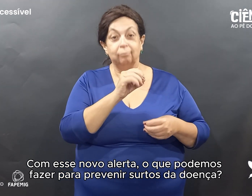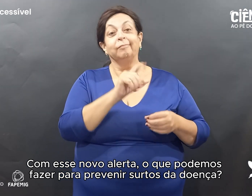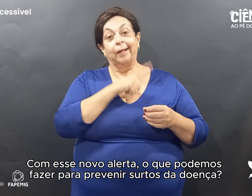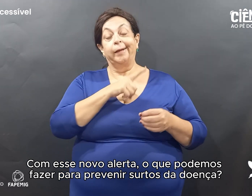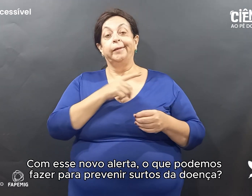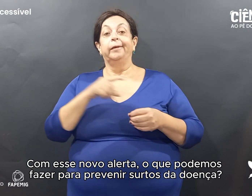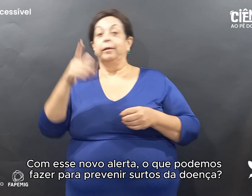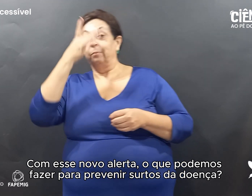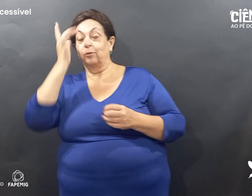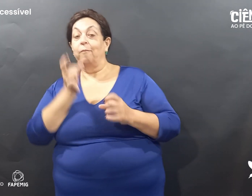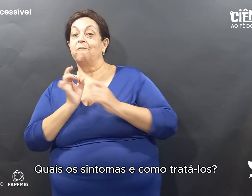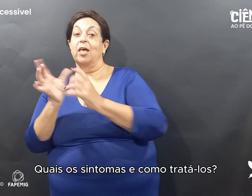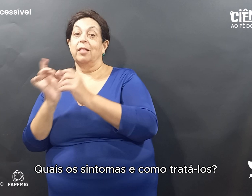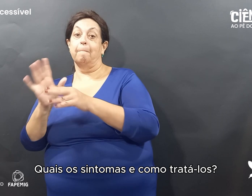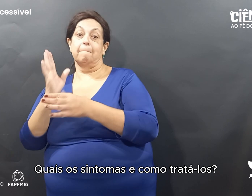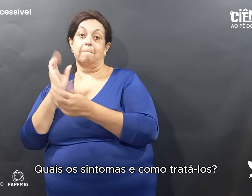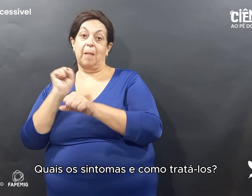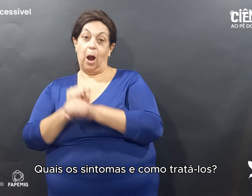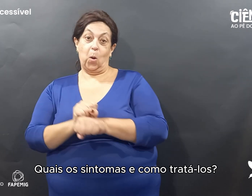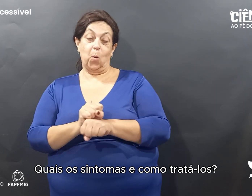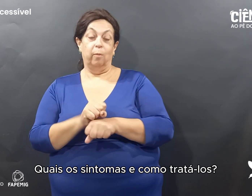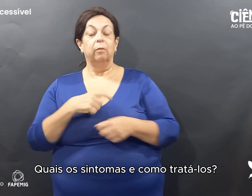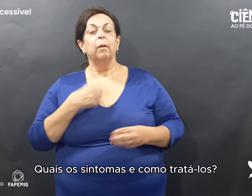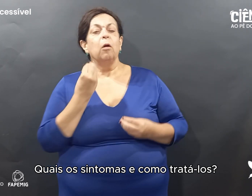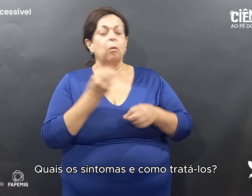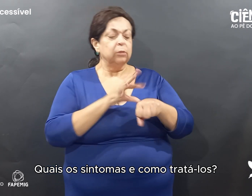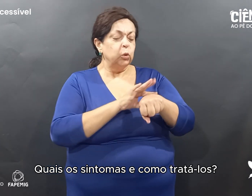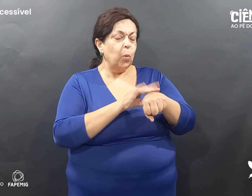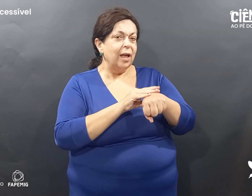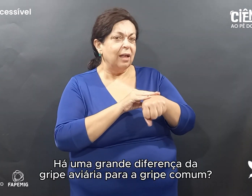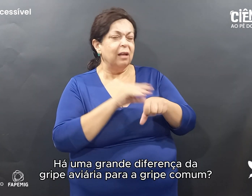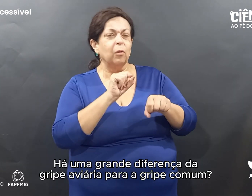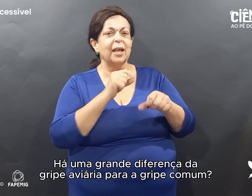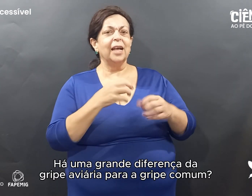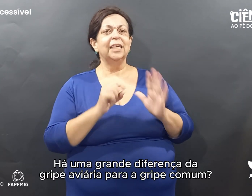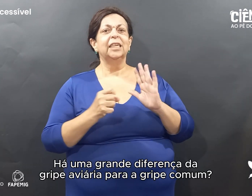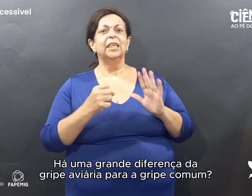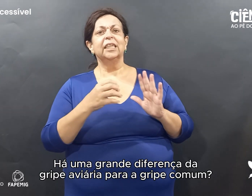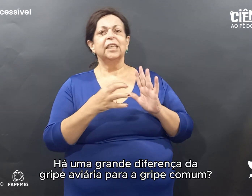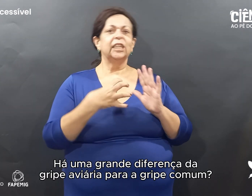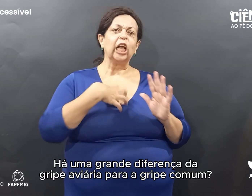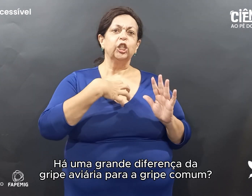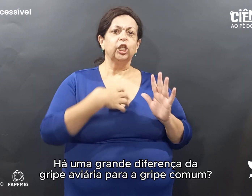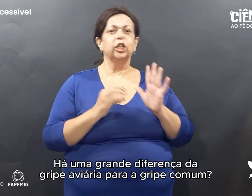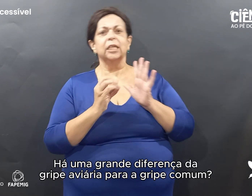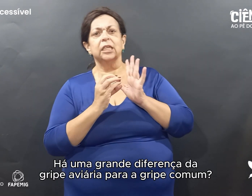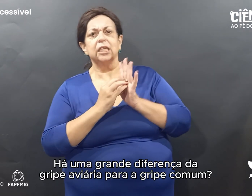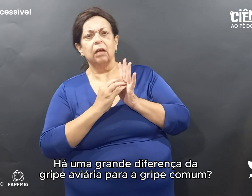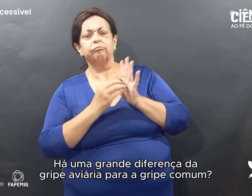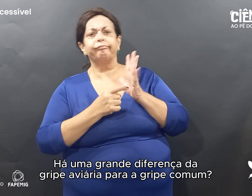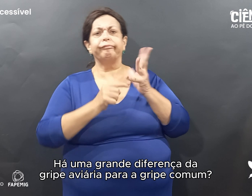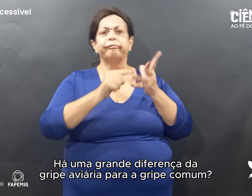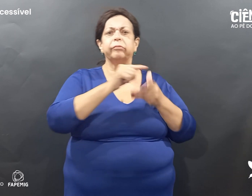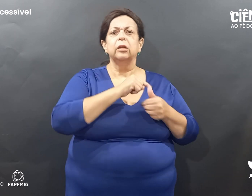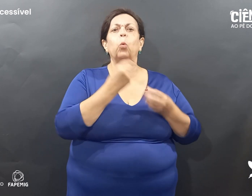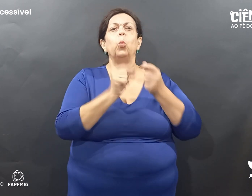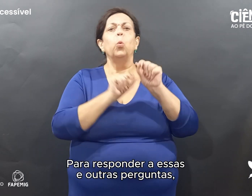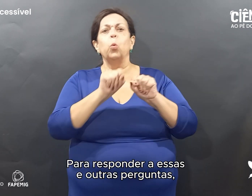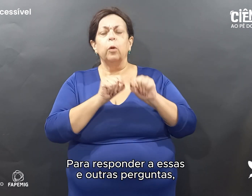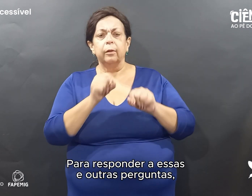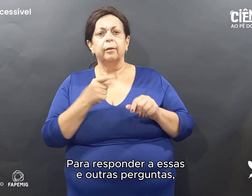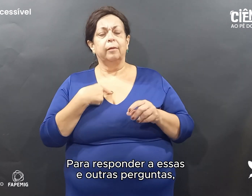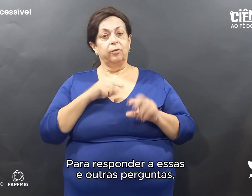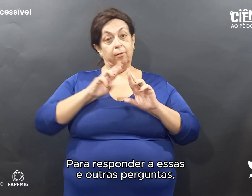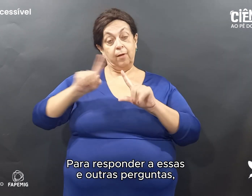prevenir surtos da doença? Quais os sintomas e como tratá-los? Há uma grande diferença da gripe aviária para a gripe comum?